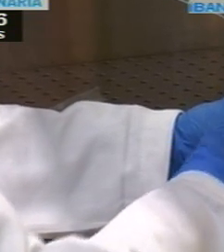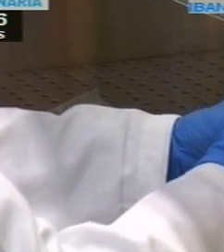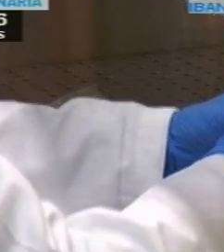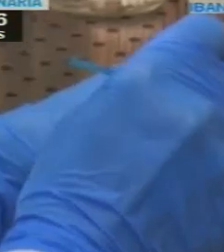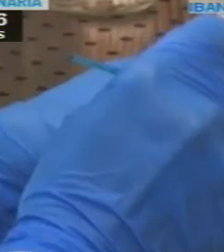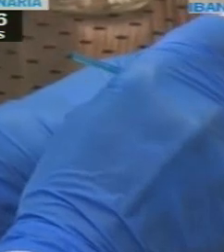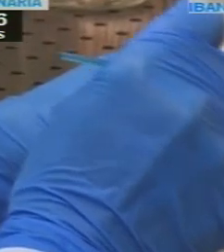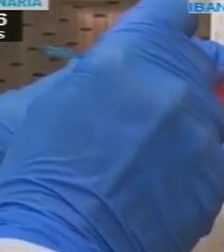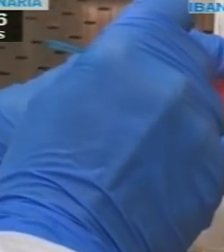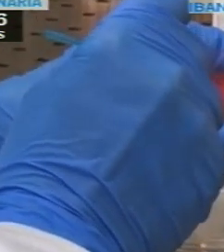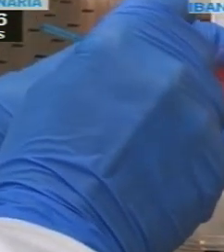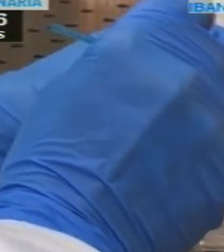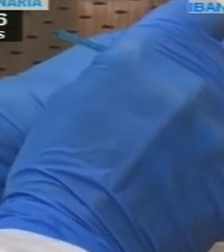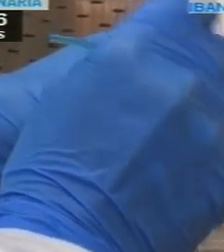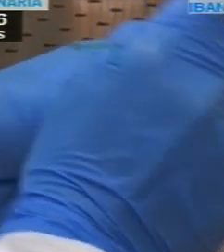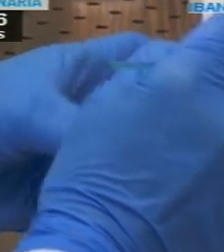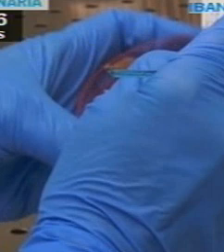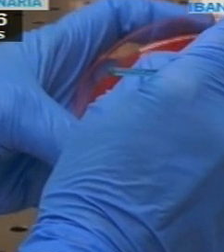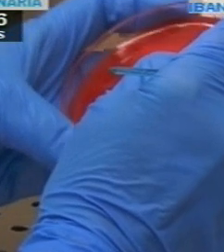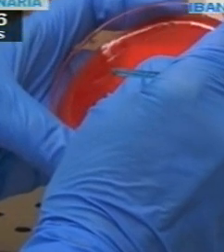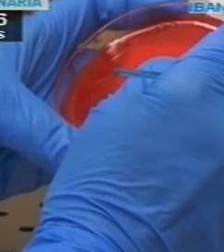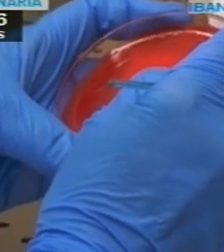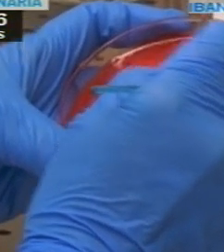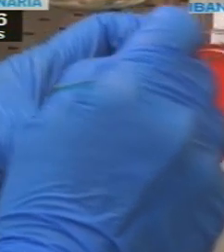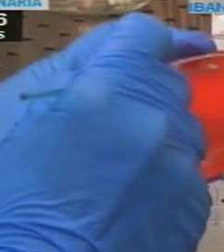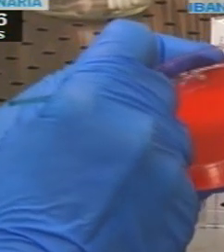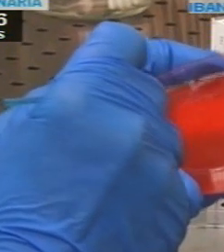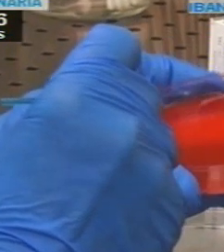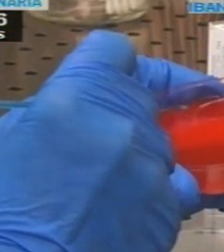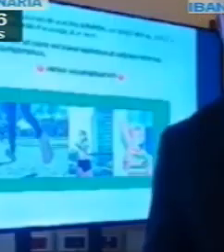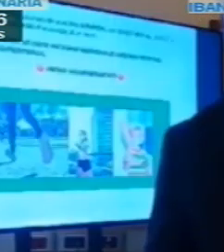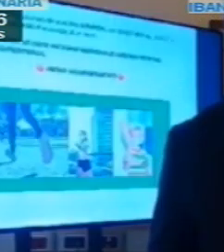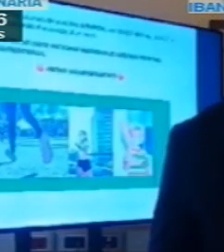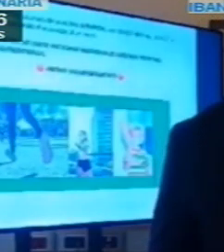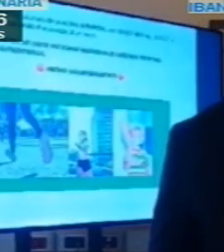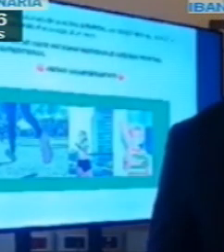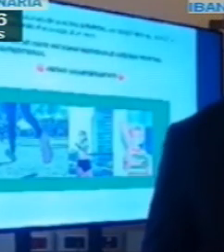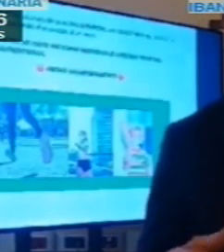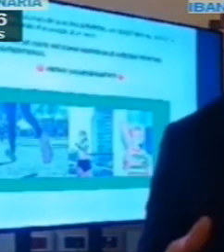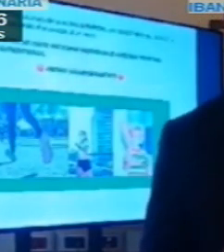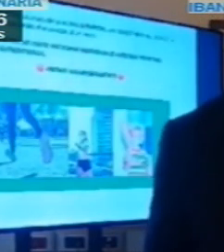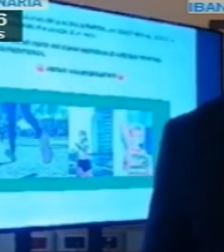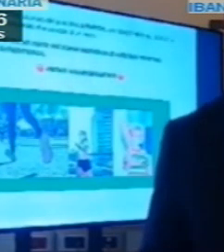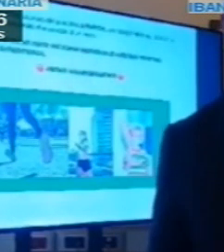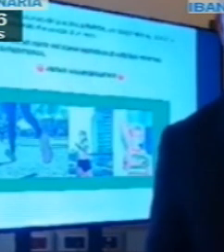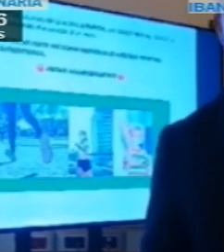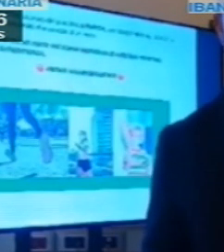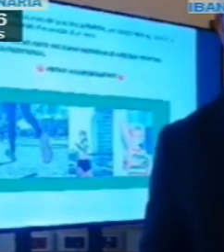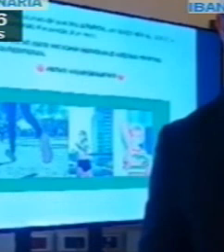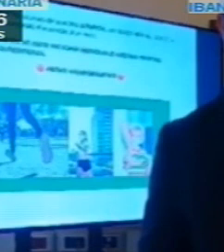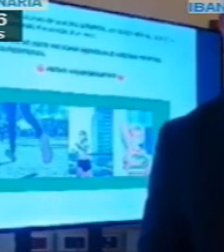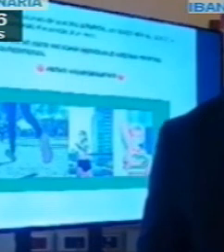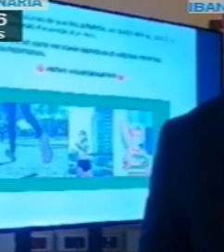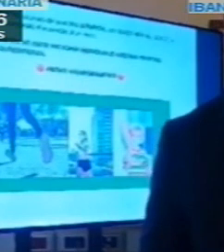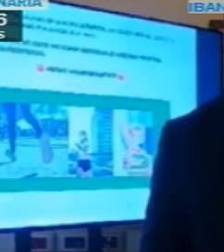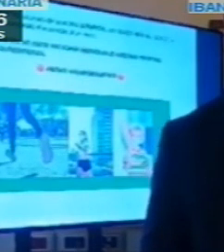Marco Agostini. Lo fa nel giorno della festa del lavoro per invitare ora tutti i suoi concittadini a un'azione di responsabilità in